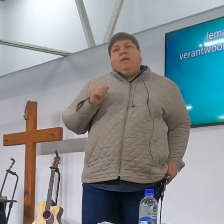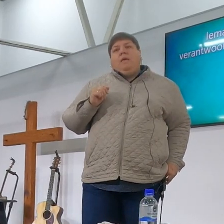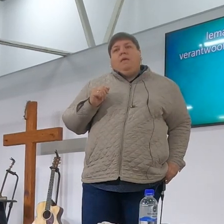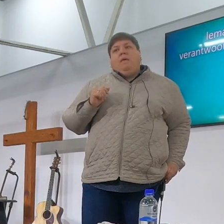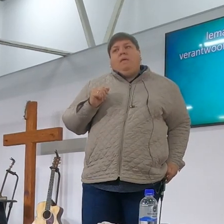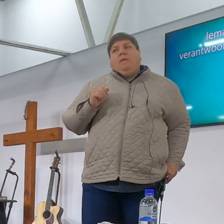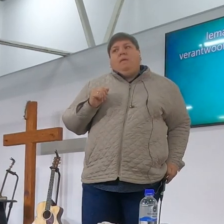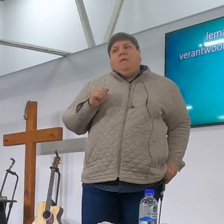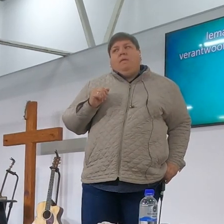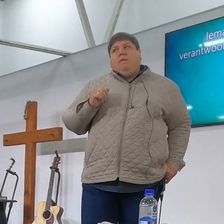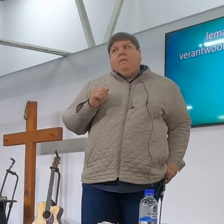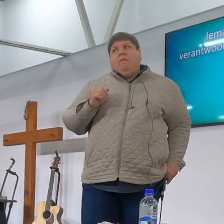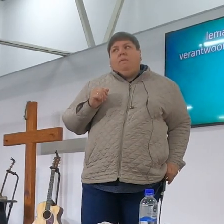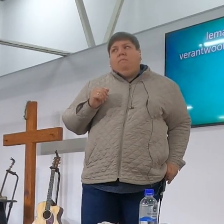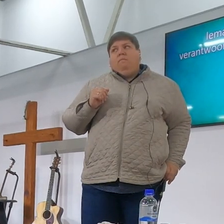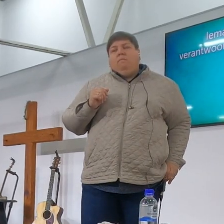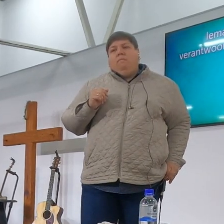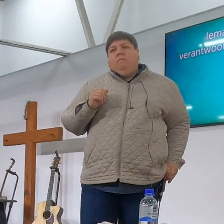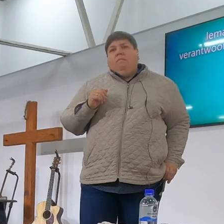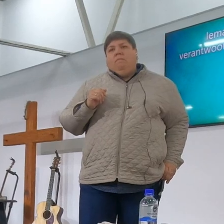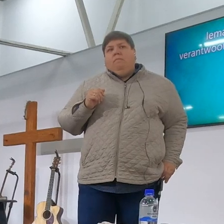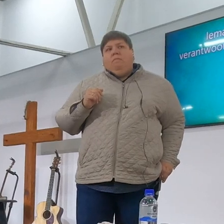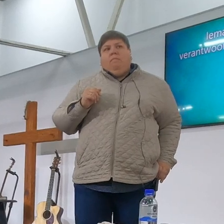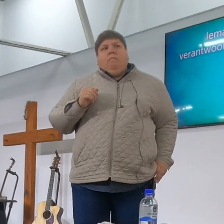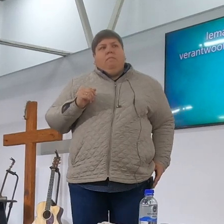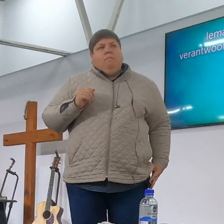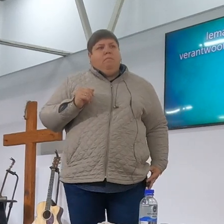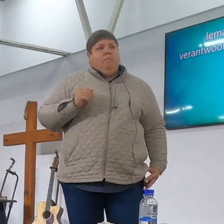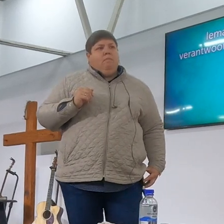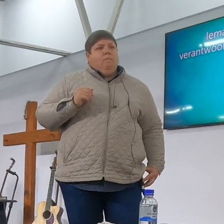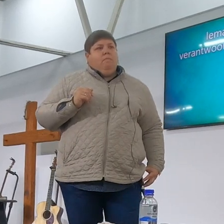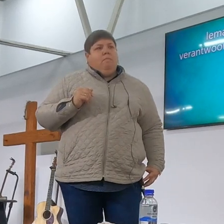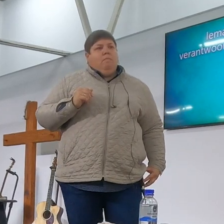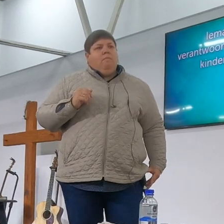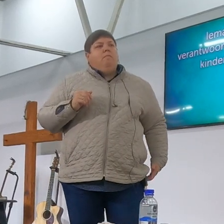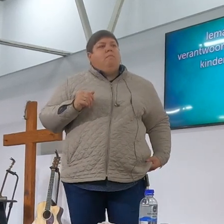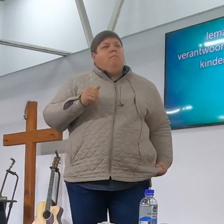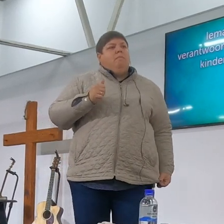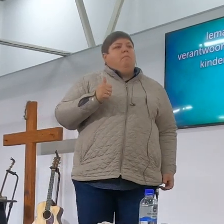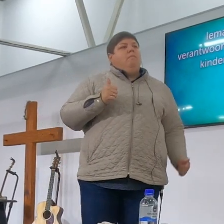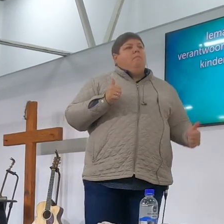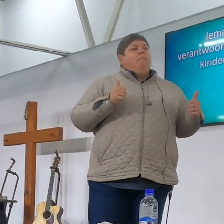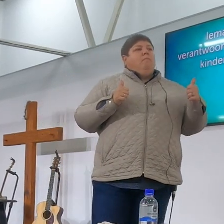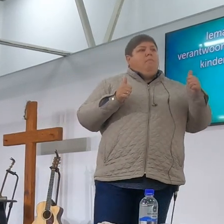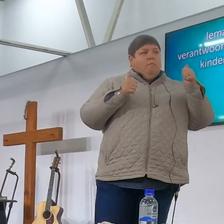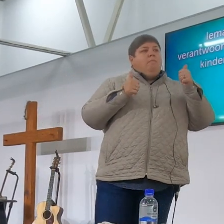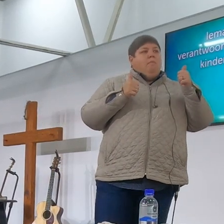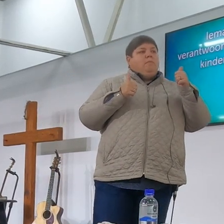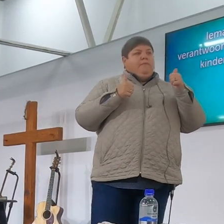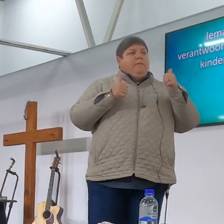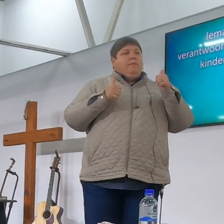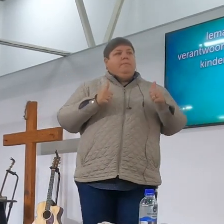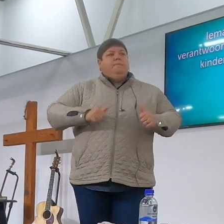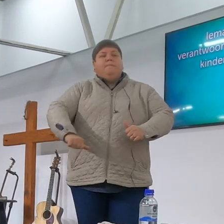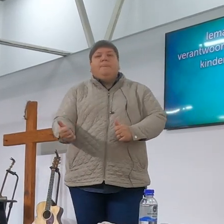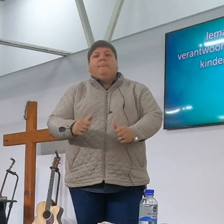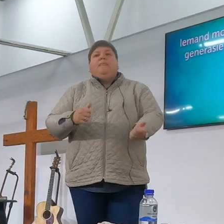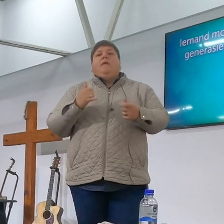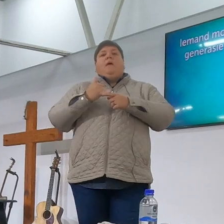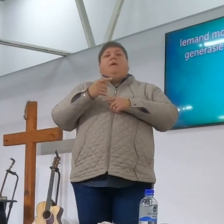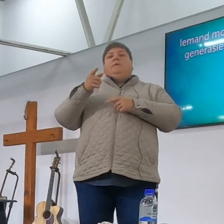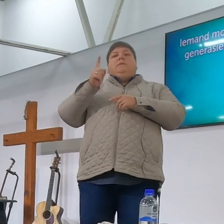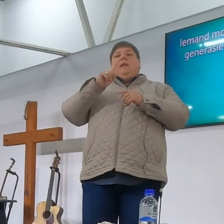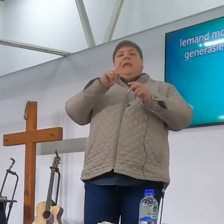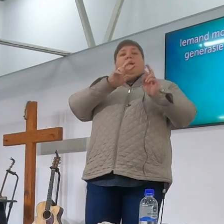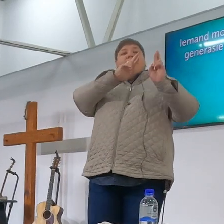en dat jy ook verstaan dat as ons nie iets gaan doen nie, as ons nie verantwoordelikheid gaan neem nie, as ons nie verantwoordelikheid gaan aanvaar vir ons kinders